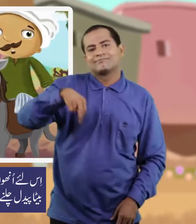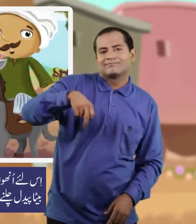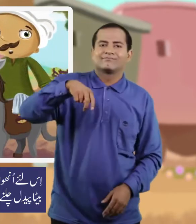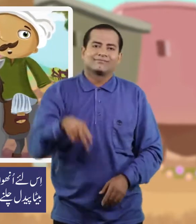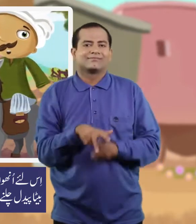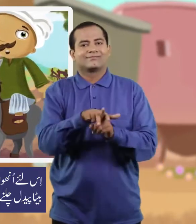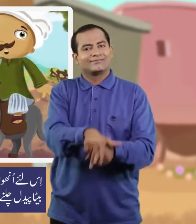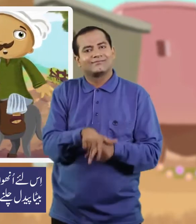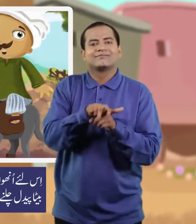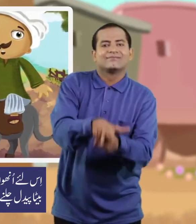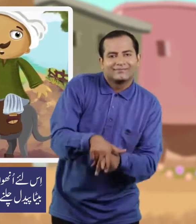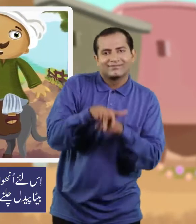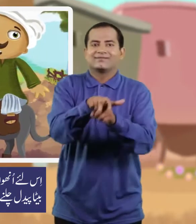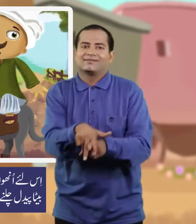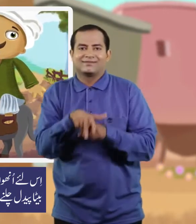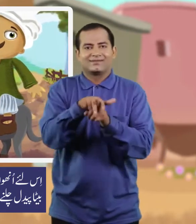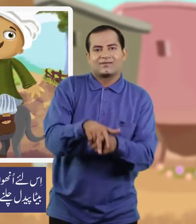बजार की तरफ रवाना हो गए.